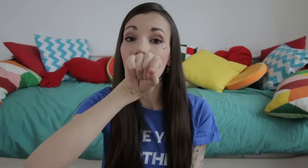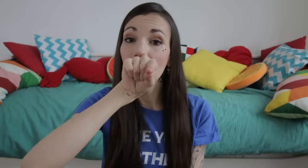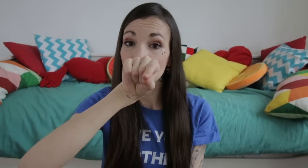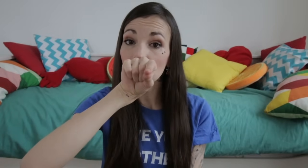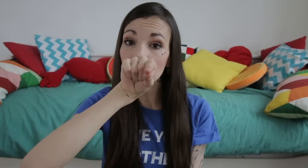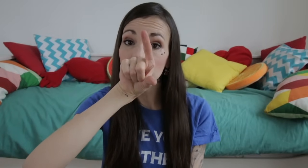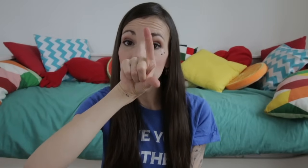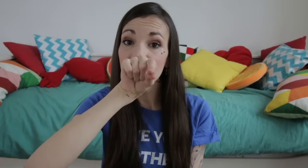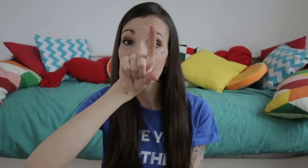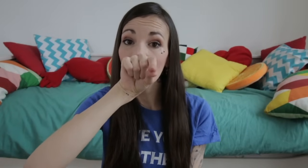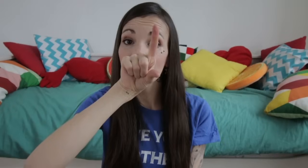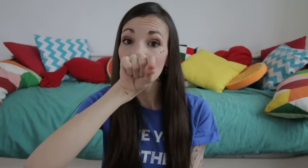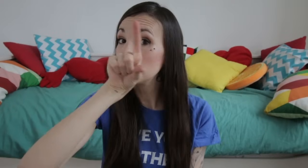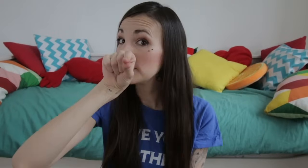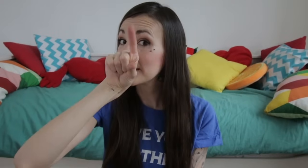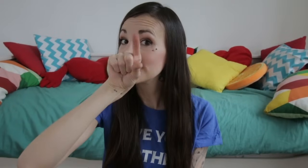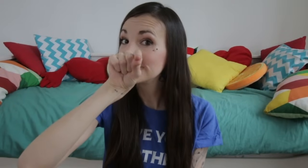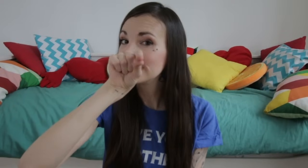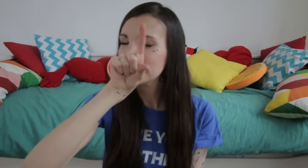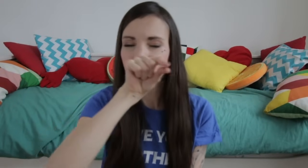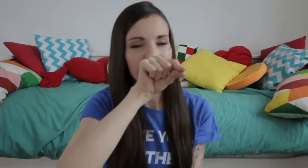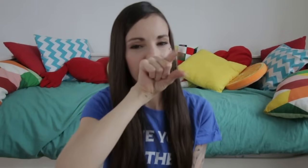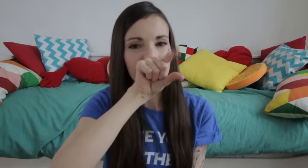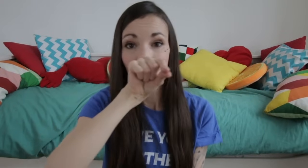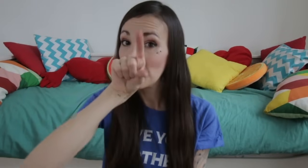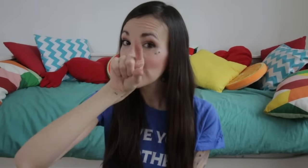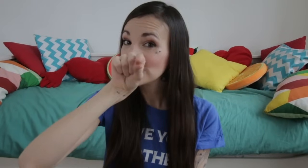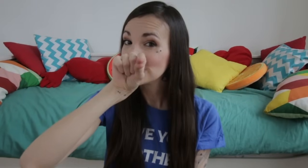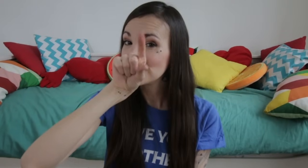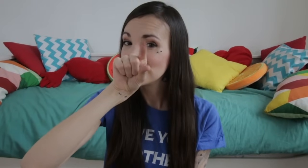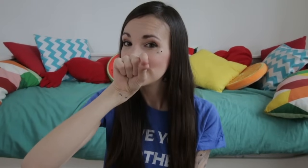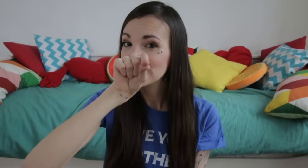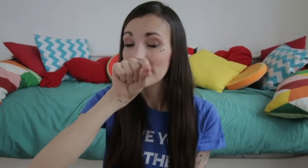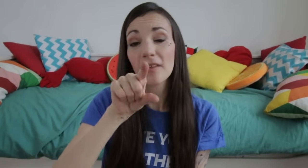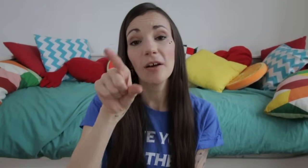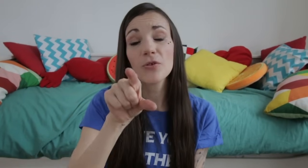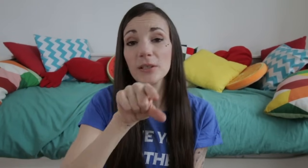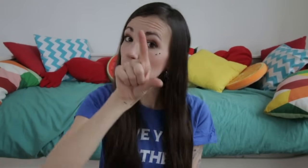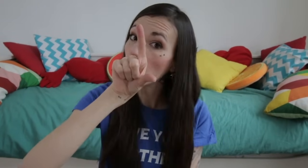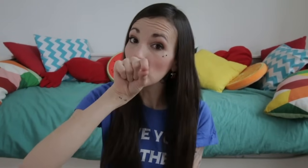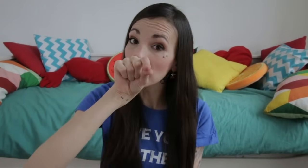de la main sur notre bouche et on fait le petit bec. Oiseau. Ça vaut aussi pour poule